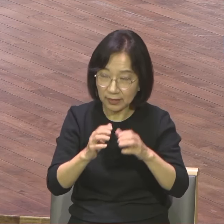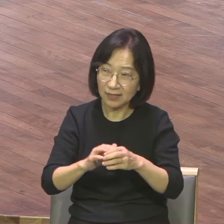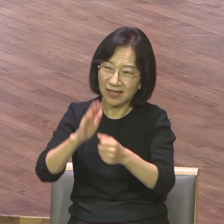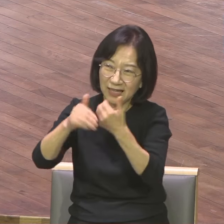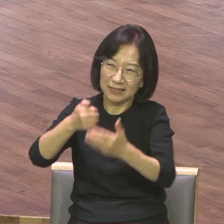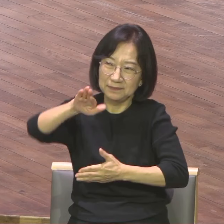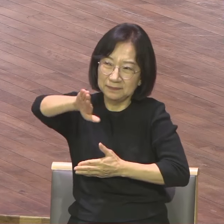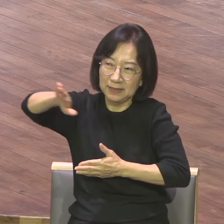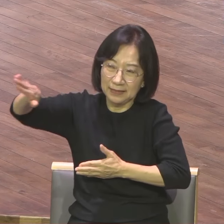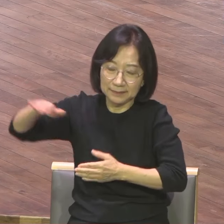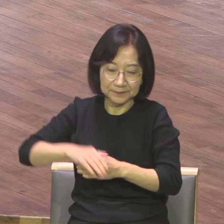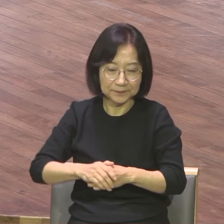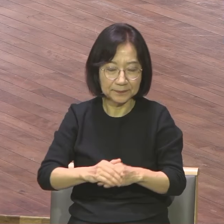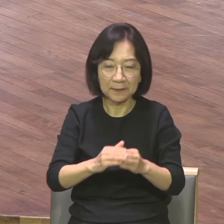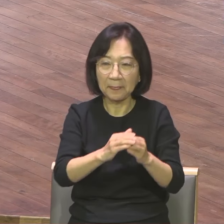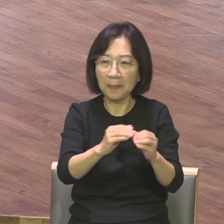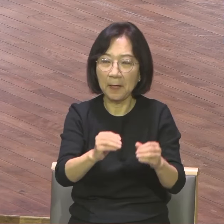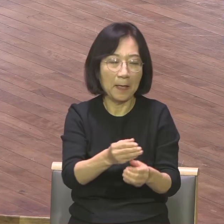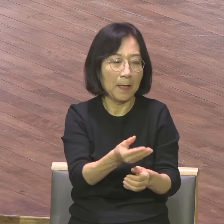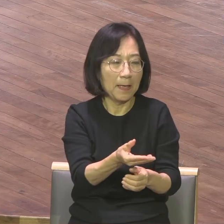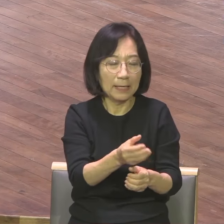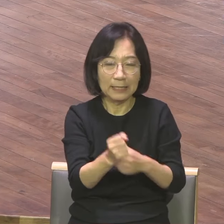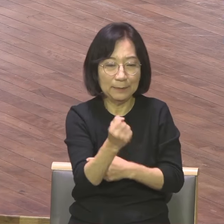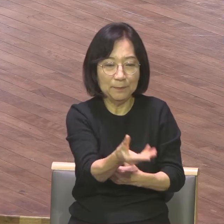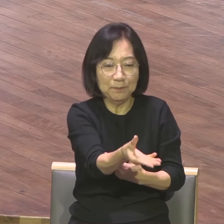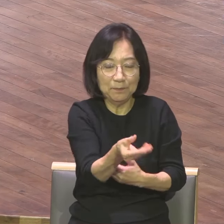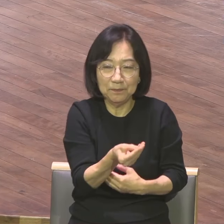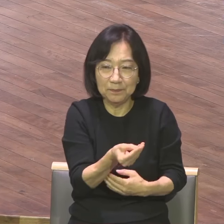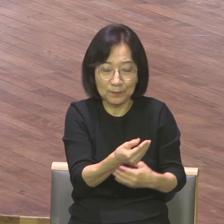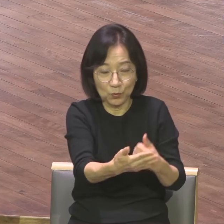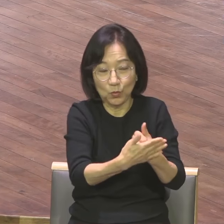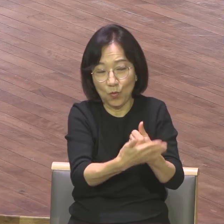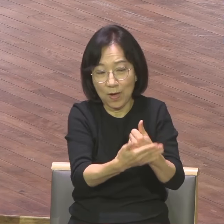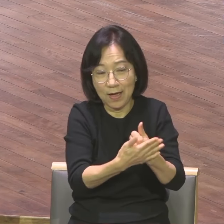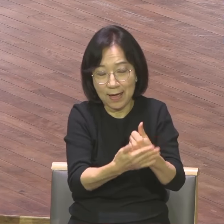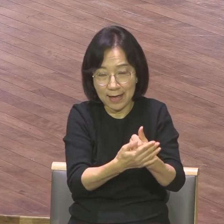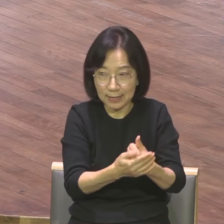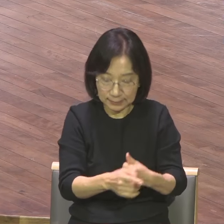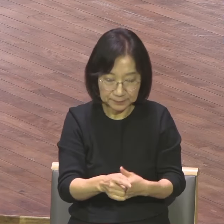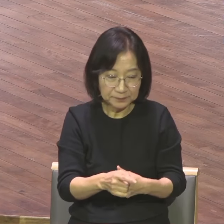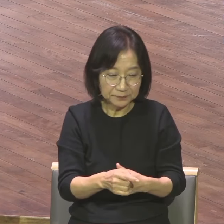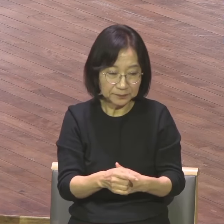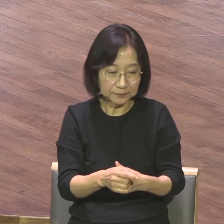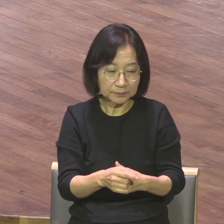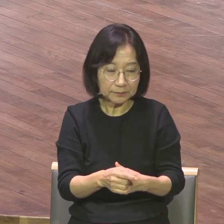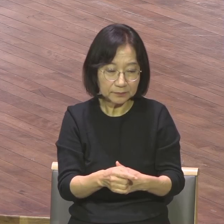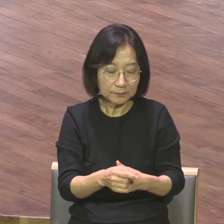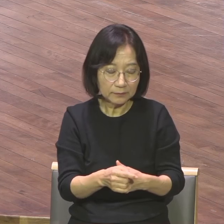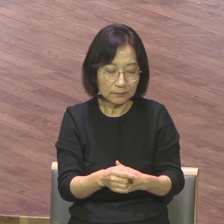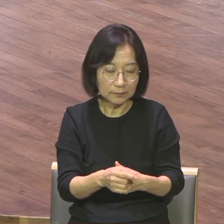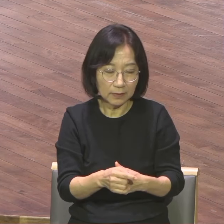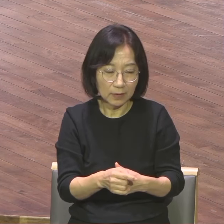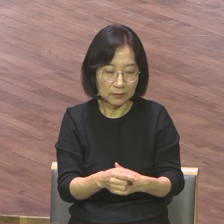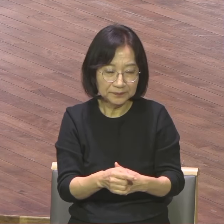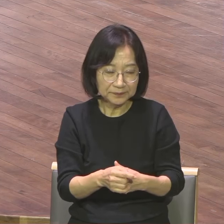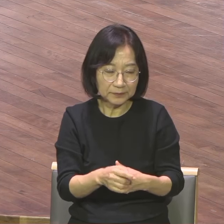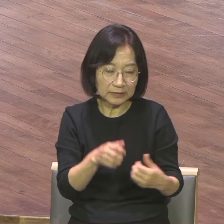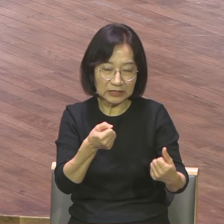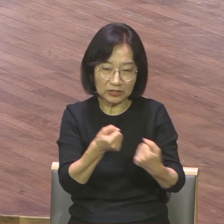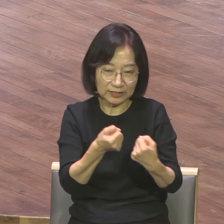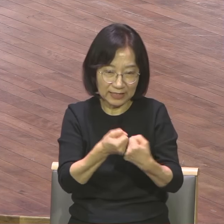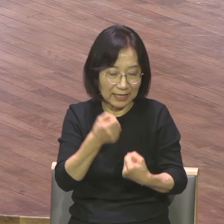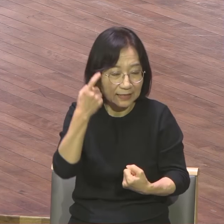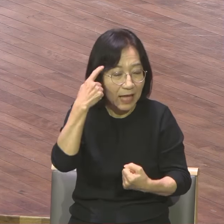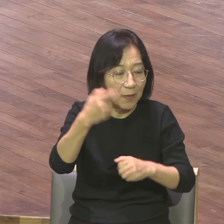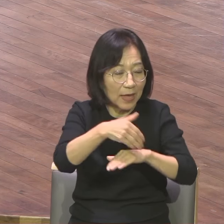빌려가지고 아수르의 침략을 막으려는 인본주의를 택한 것이